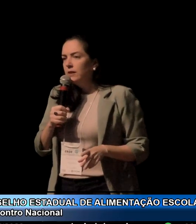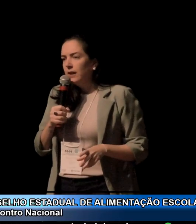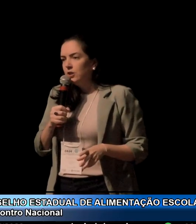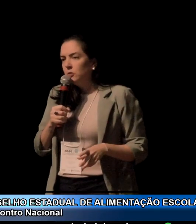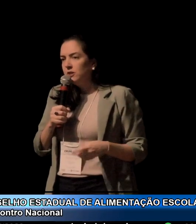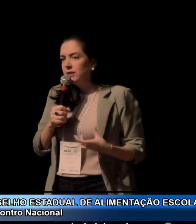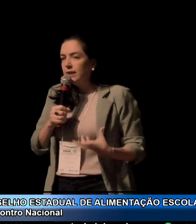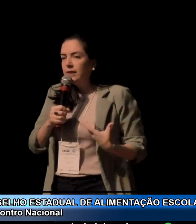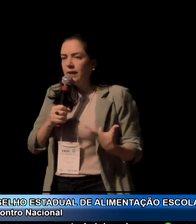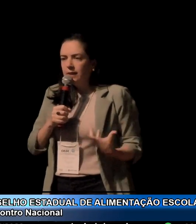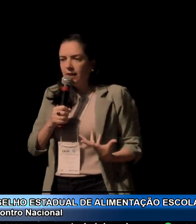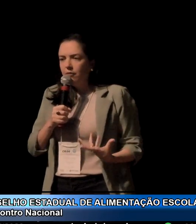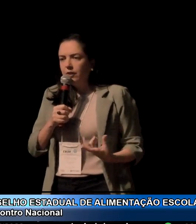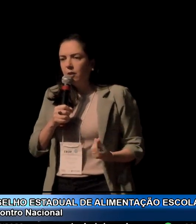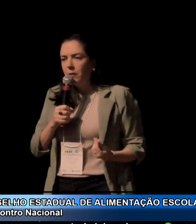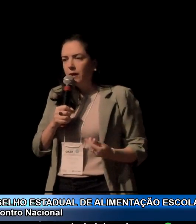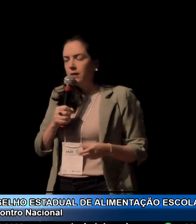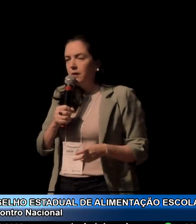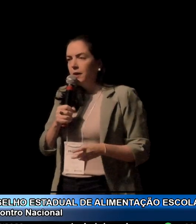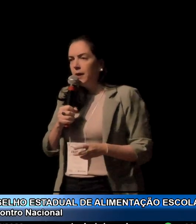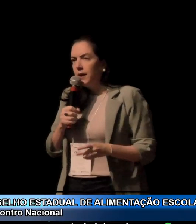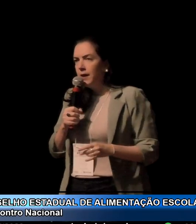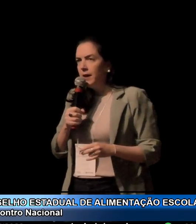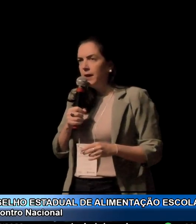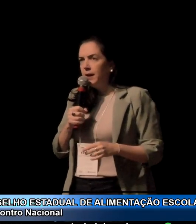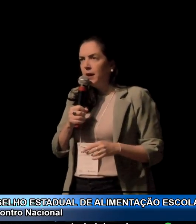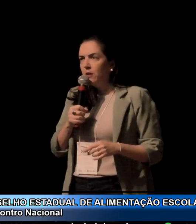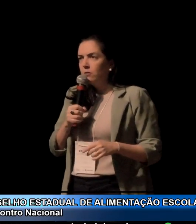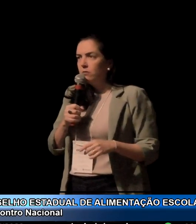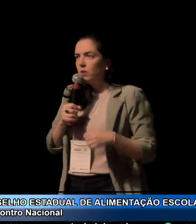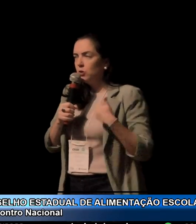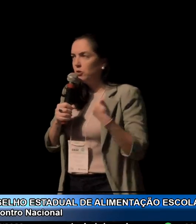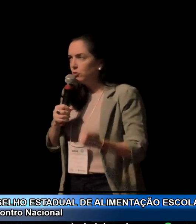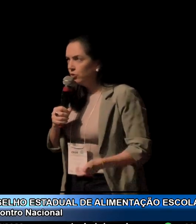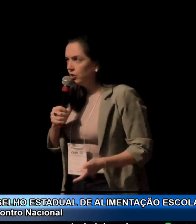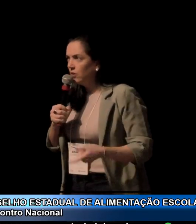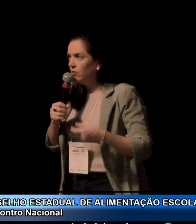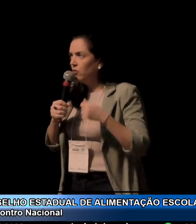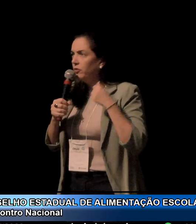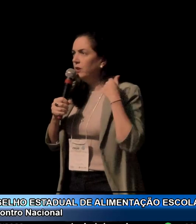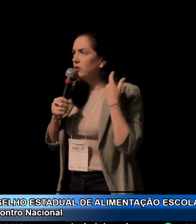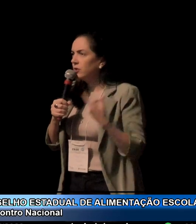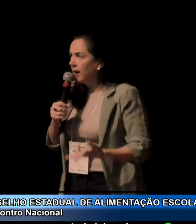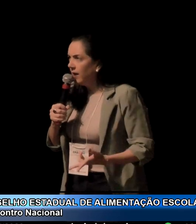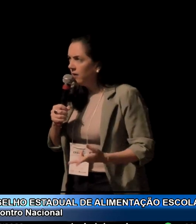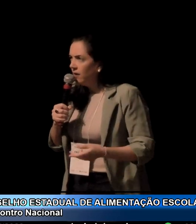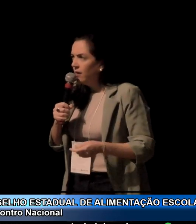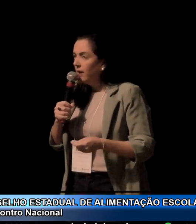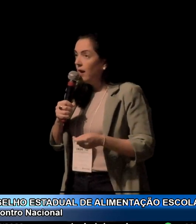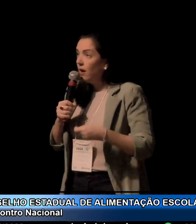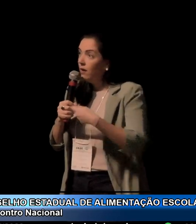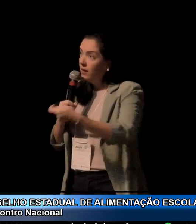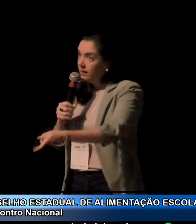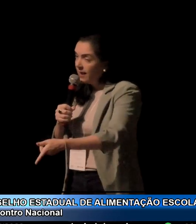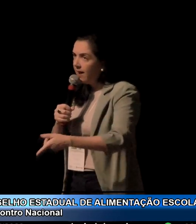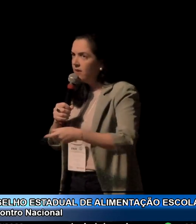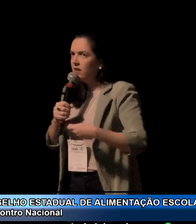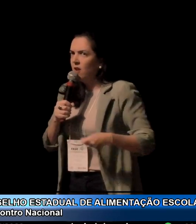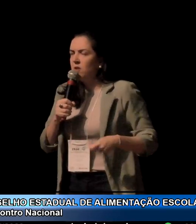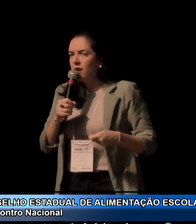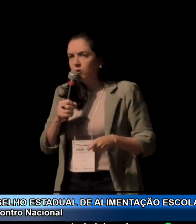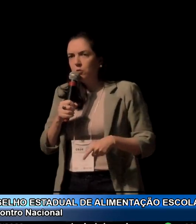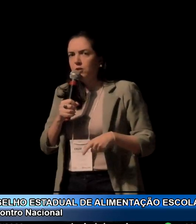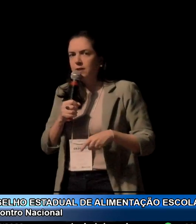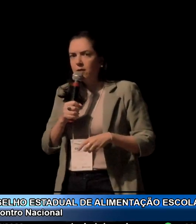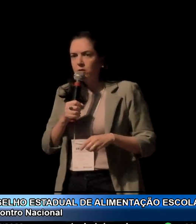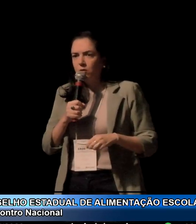a gente precisa entender e ver também é as pessoas que estão envolvidas quem é lidera